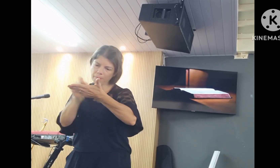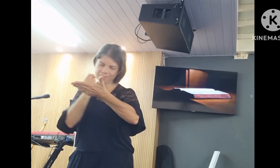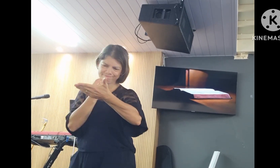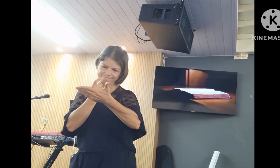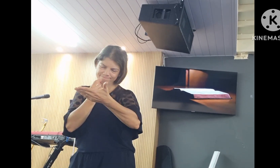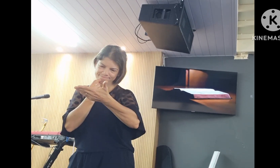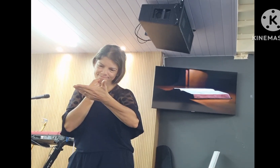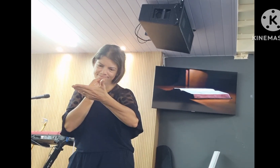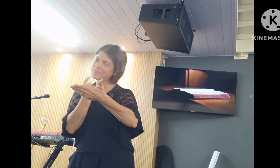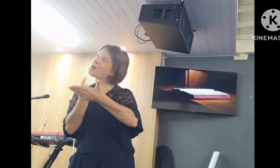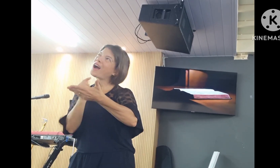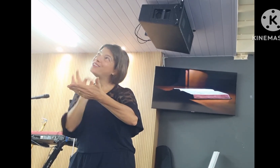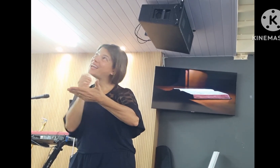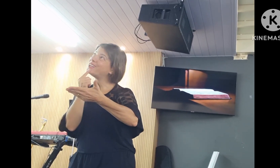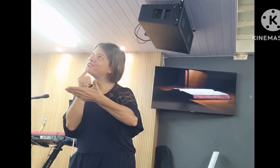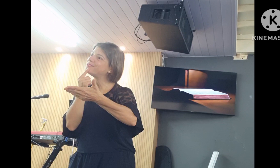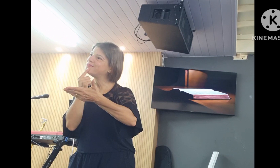Mas pastor, de pecado.